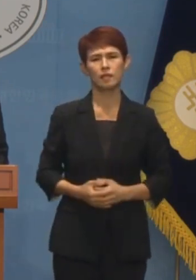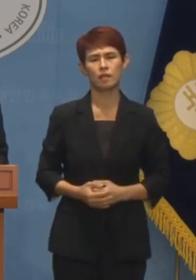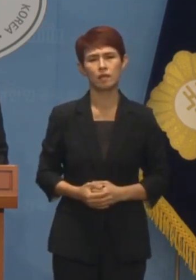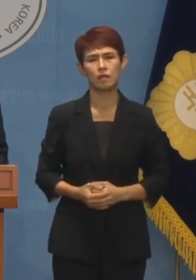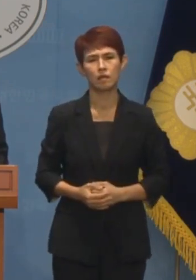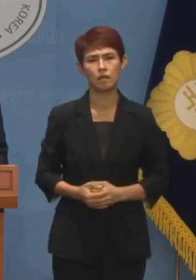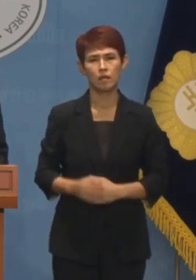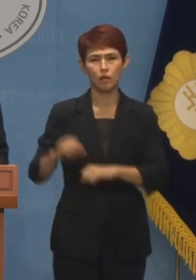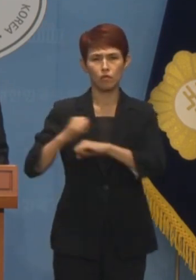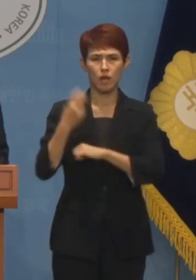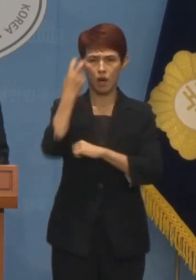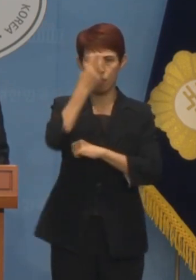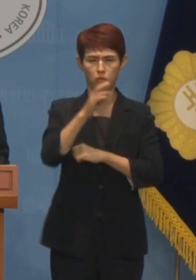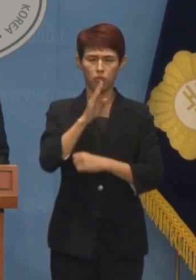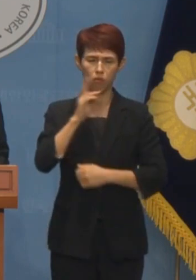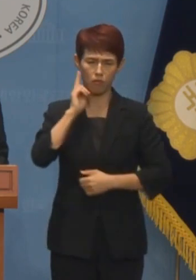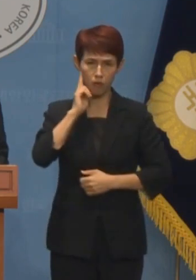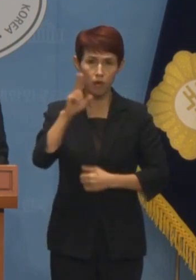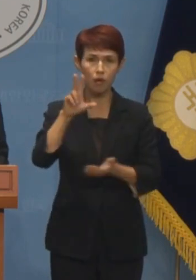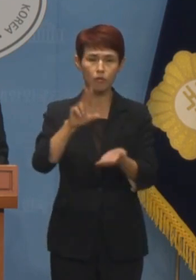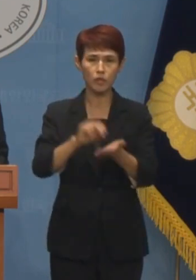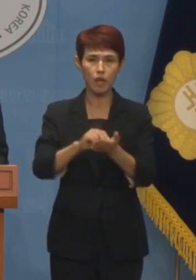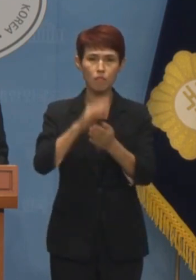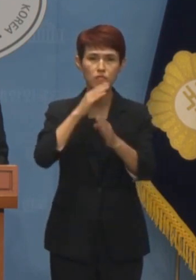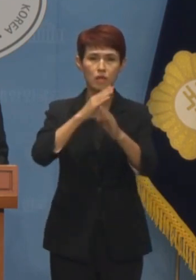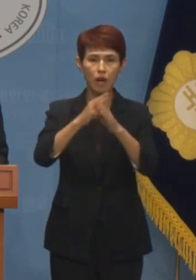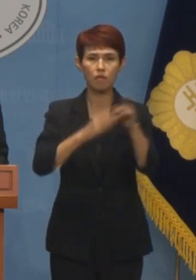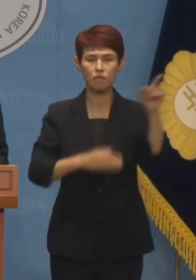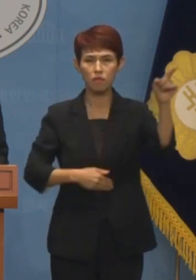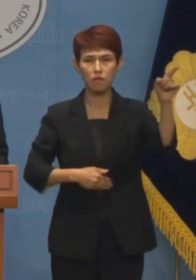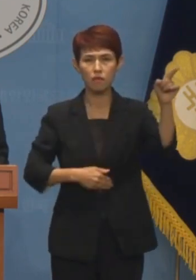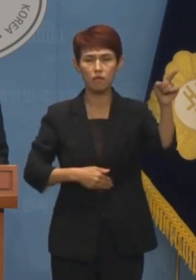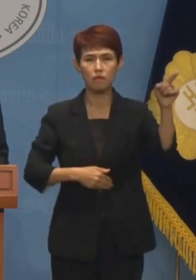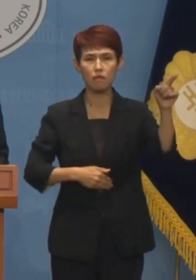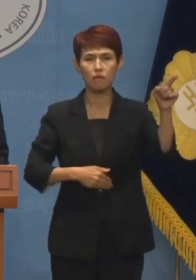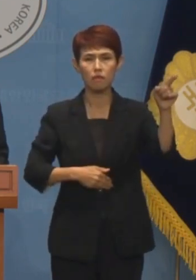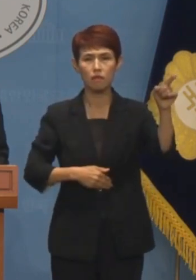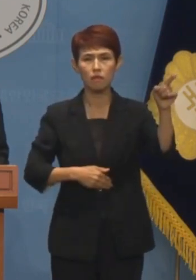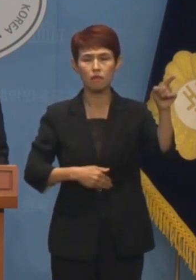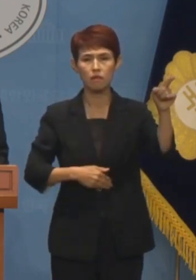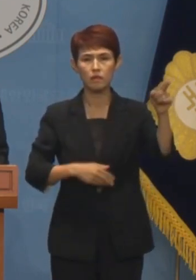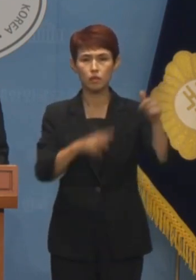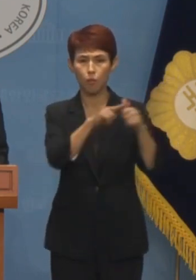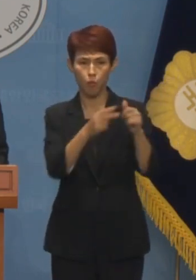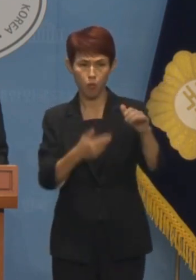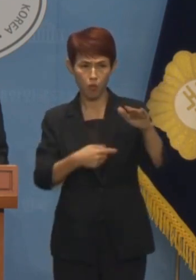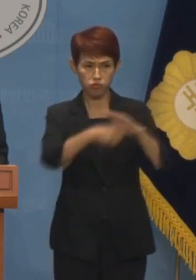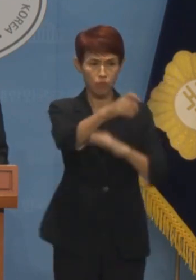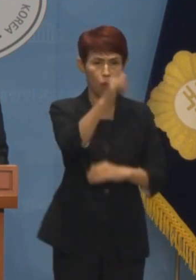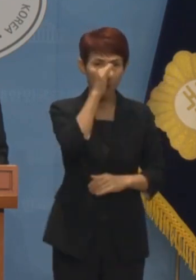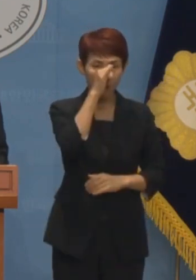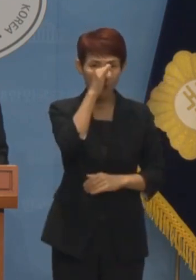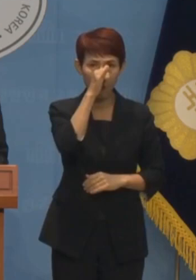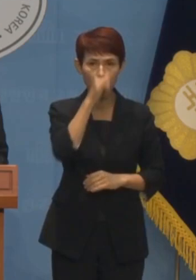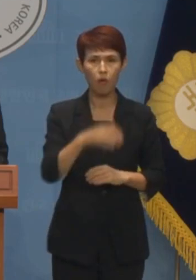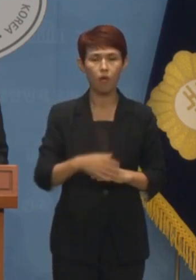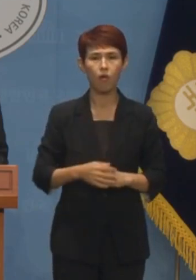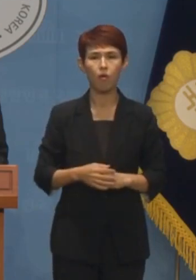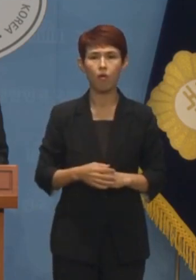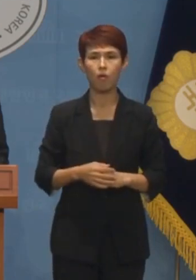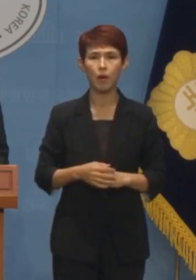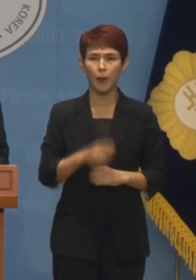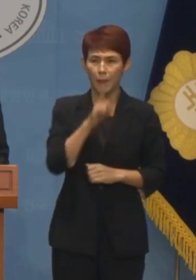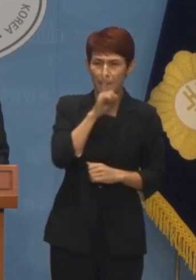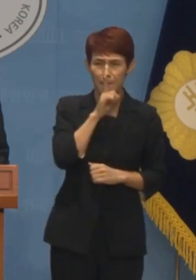국가안보에 심각한 타격을 준 대북 휴민트 괴에 따른 대책없이 사건을 외부에